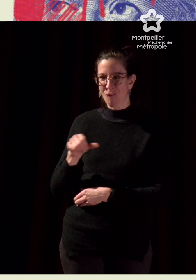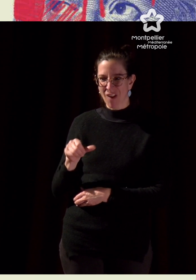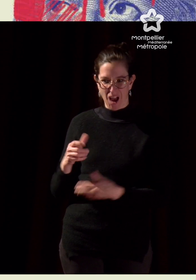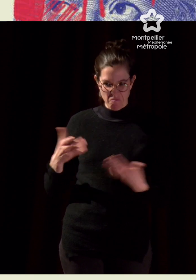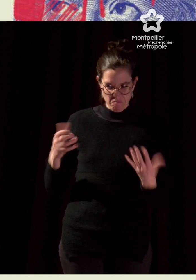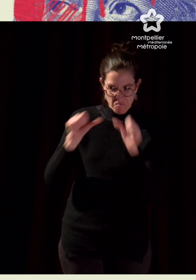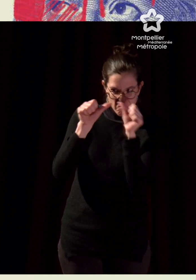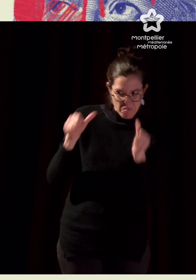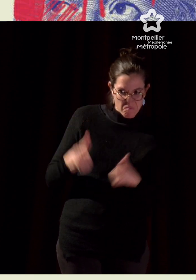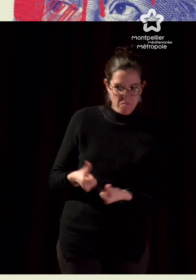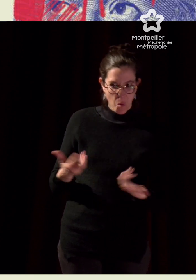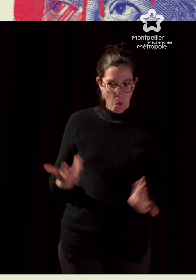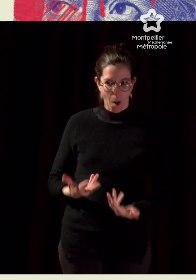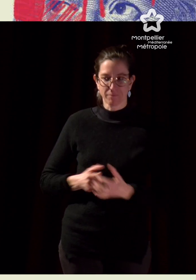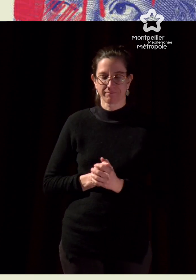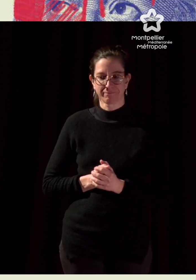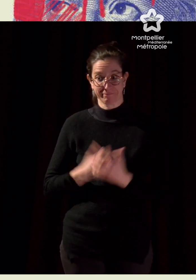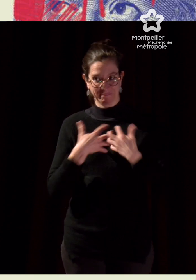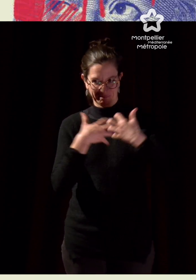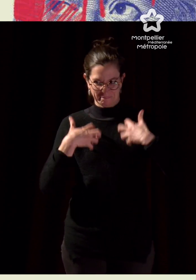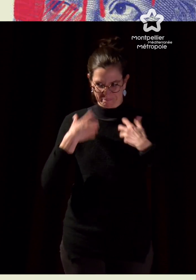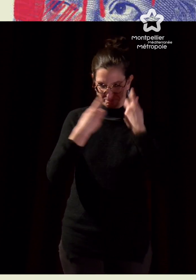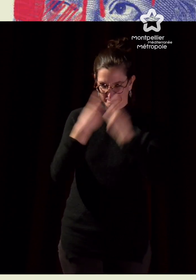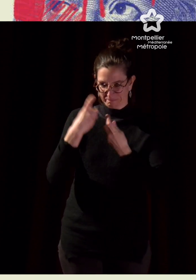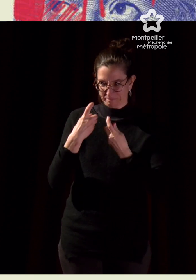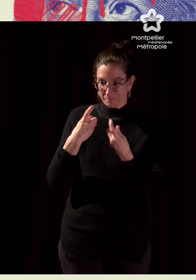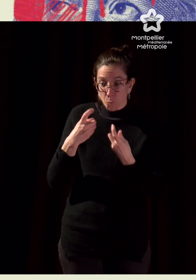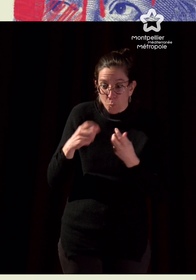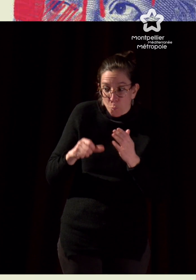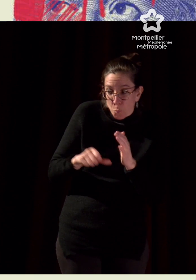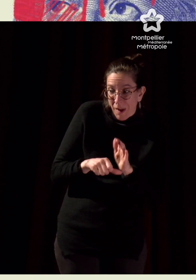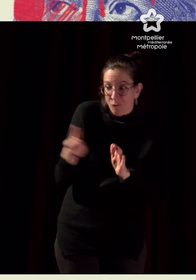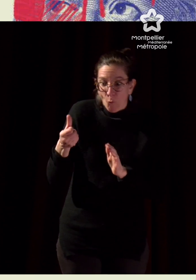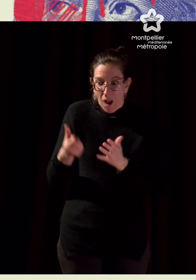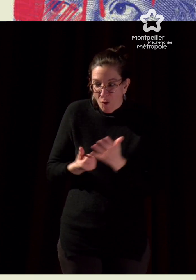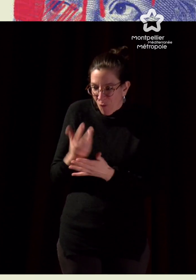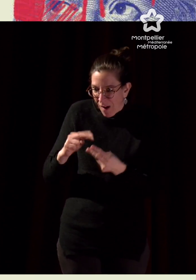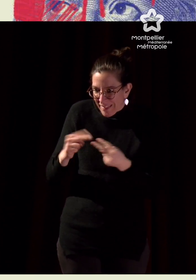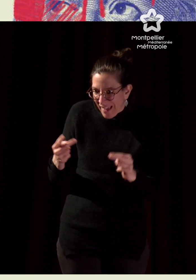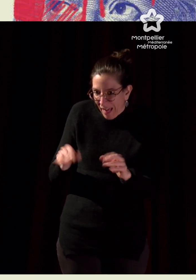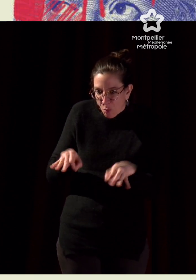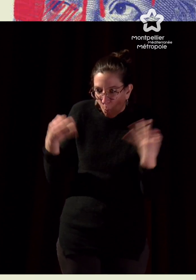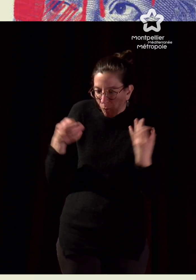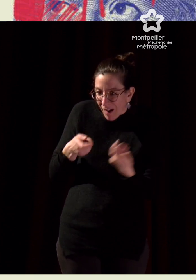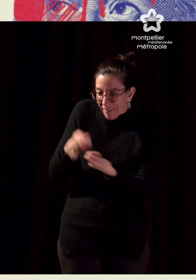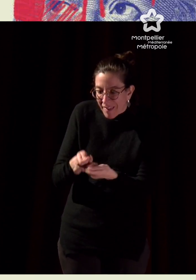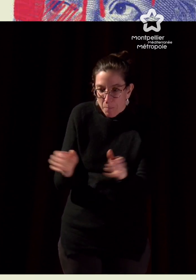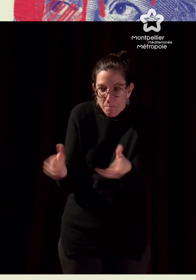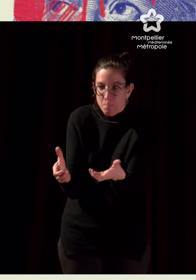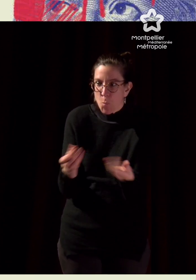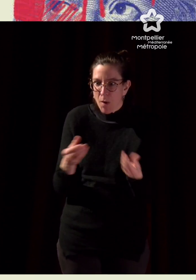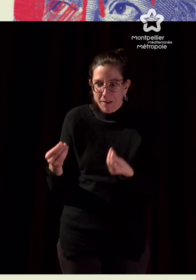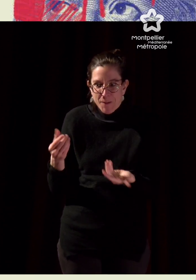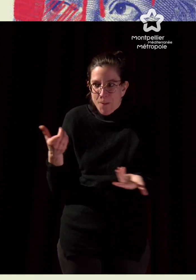première fois qu'on trouve une espèce juste avec son ADN et donc on n'a aucune idée de ce à quoi il ressemble. Donc en ce moment c'est la